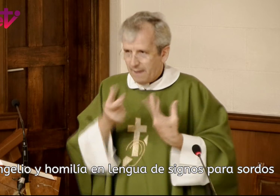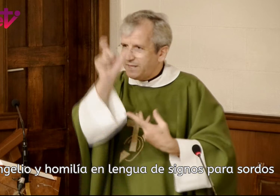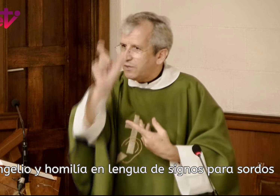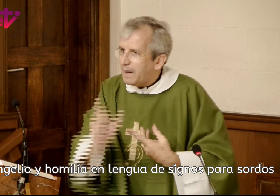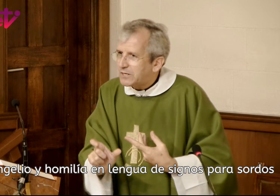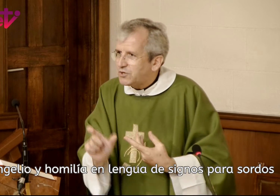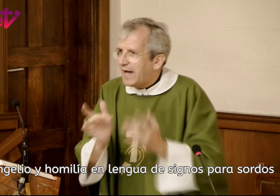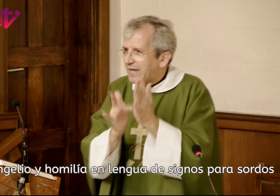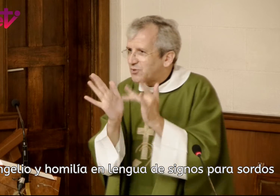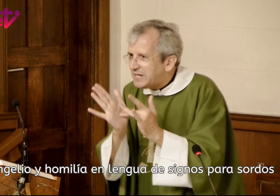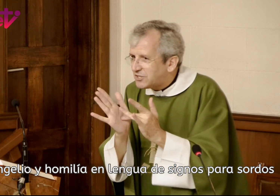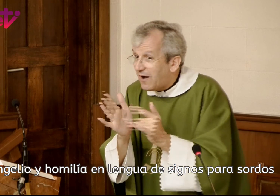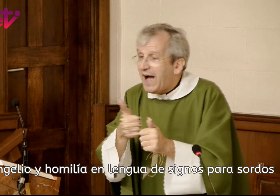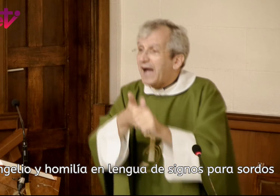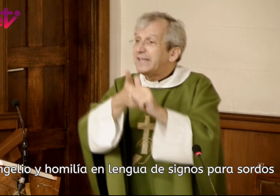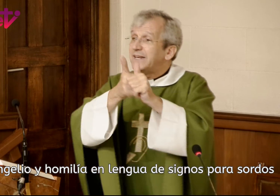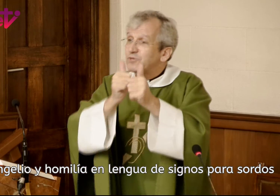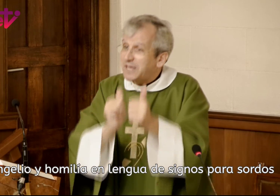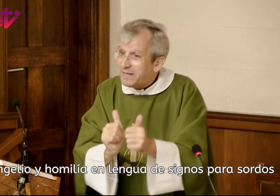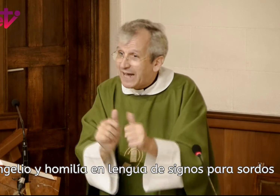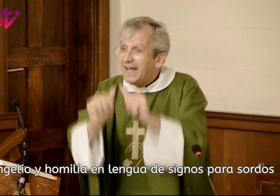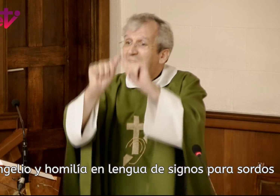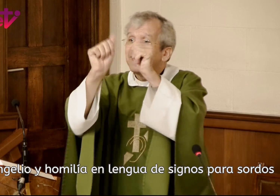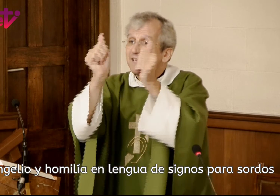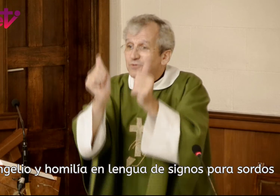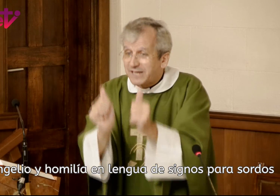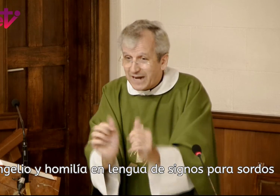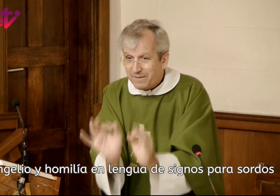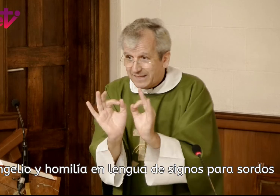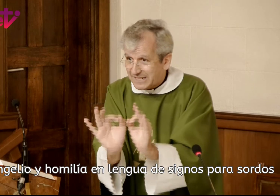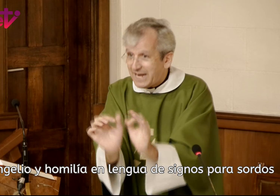vida de una persona, Jesucristo, a quien tenemos que imitar, a quien tenemos que realmente ser,